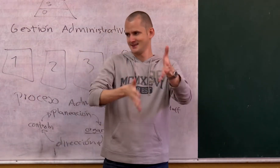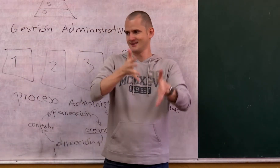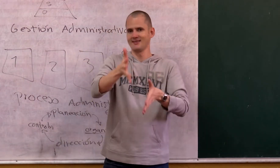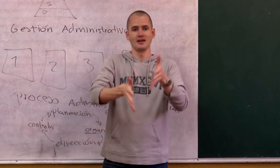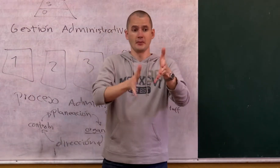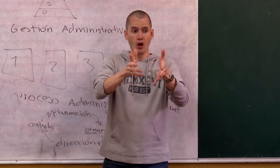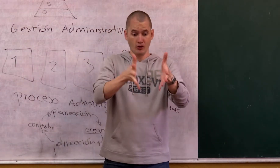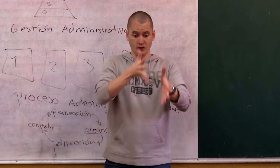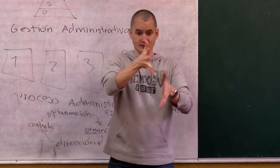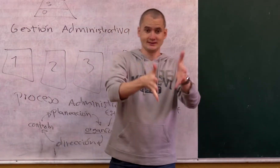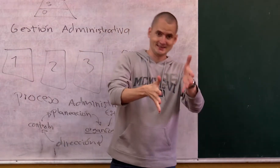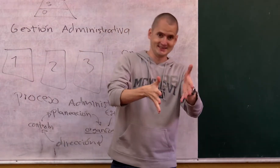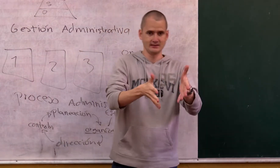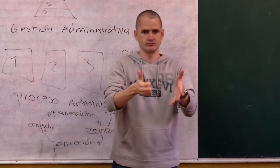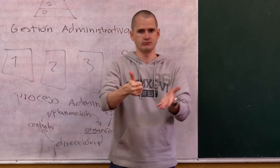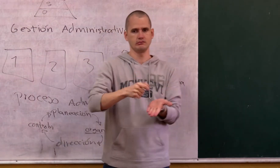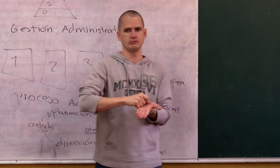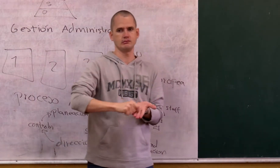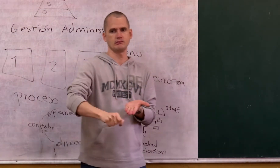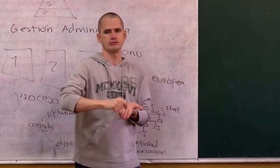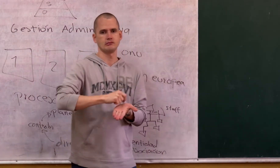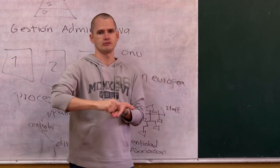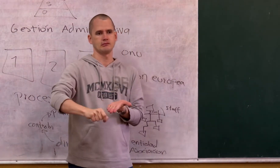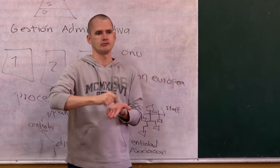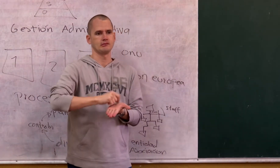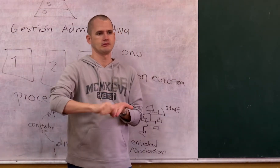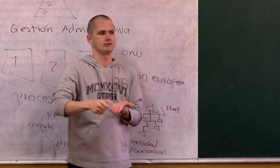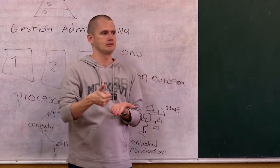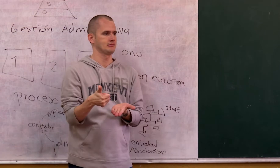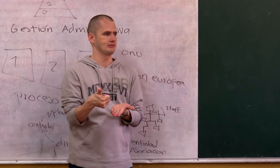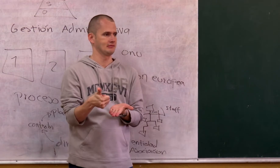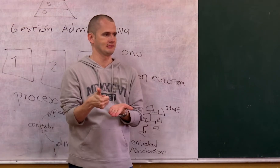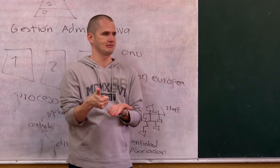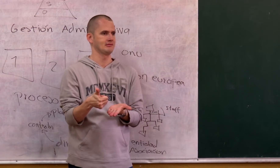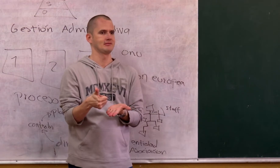un proceso de lectoescritura no tan bueno, pero lo tenemos.